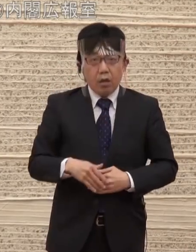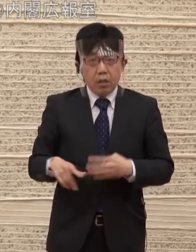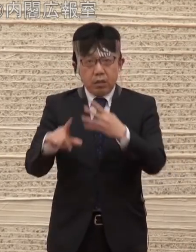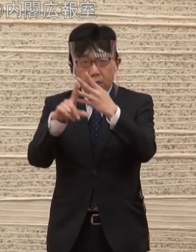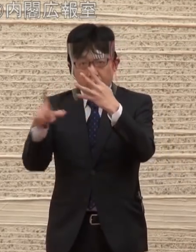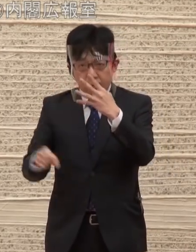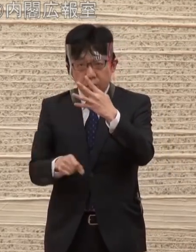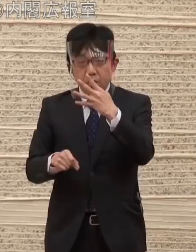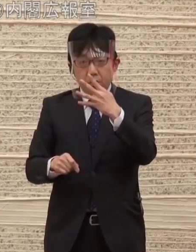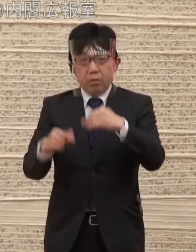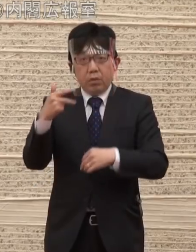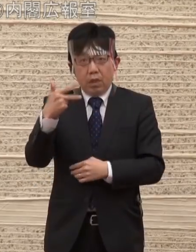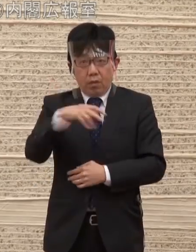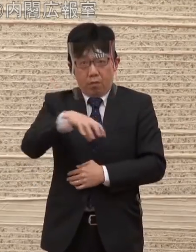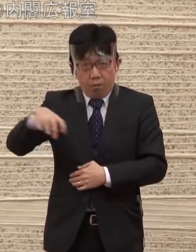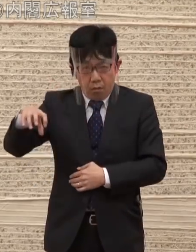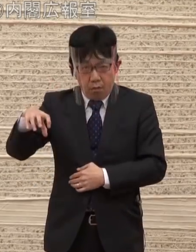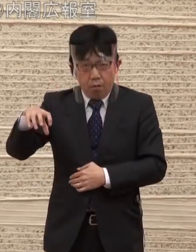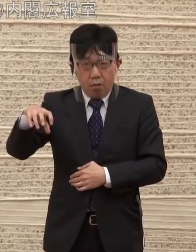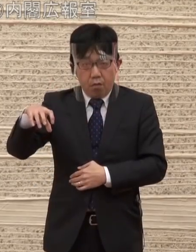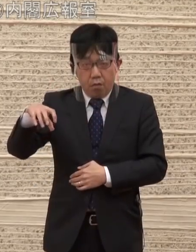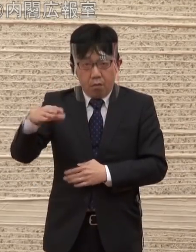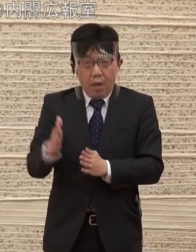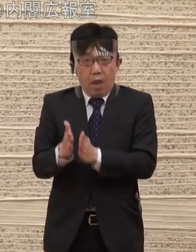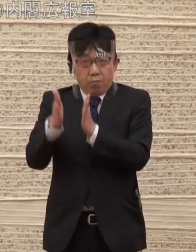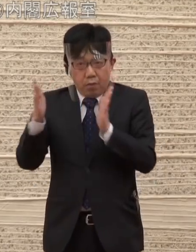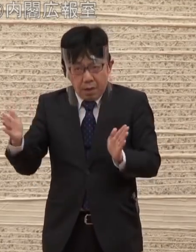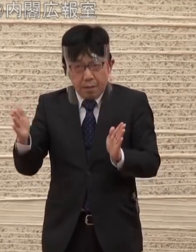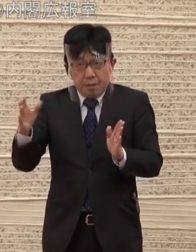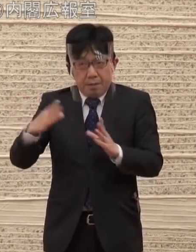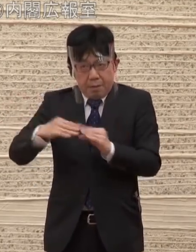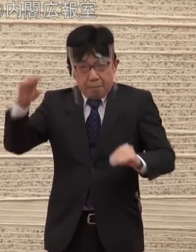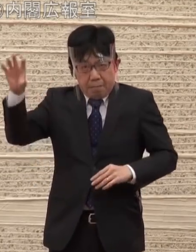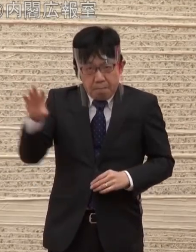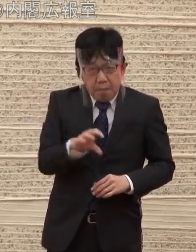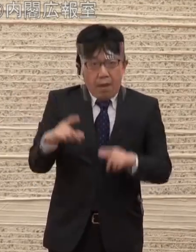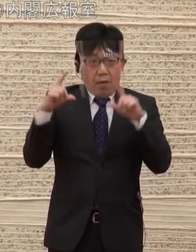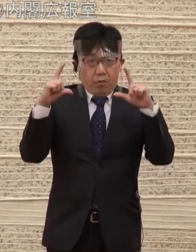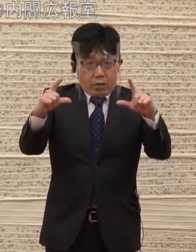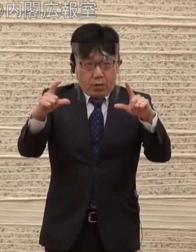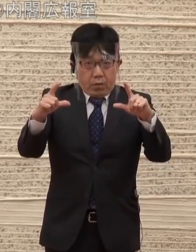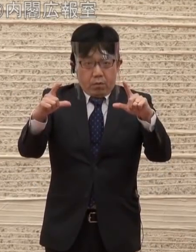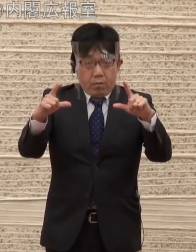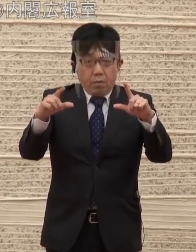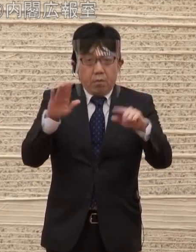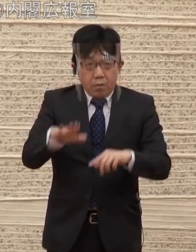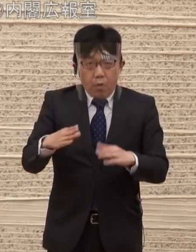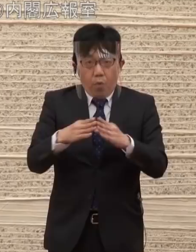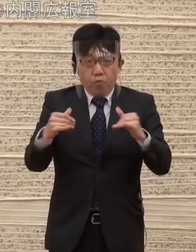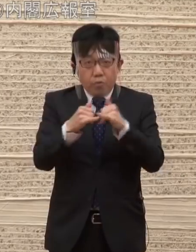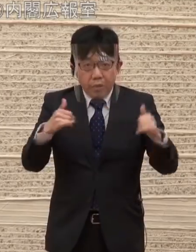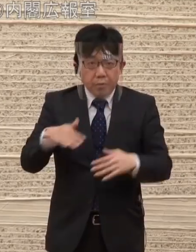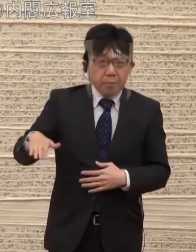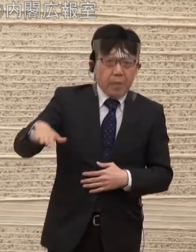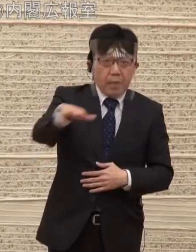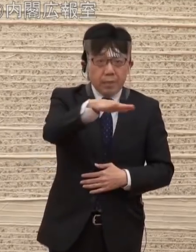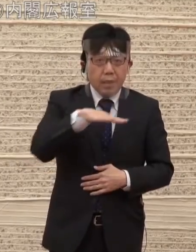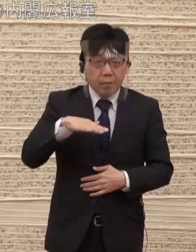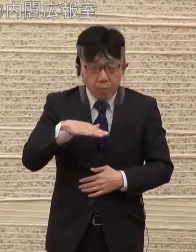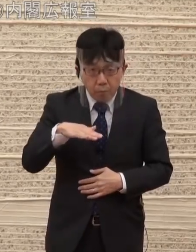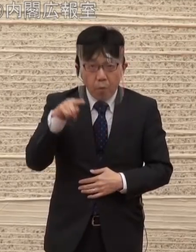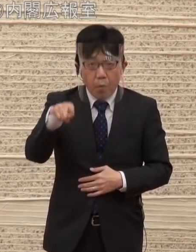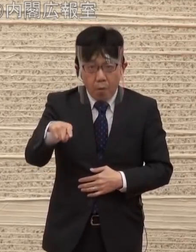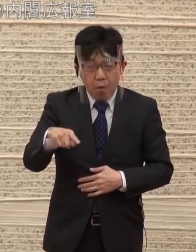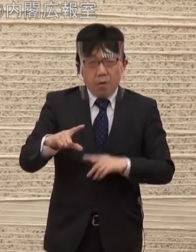全国拡大や期間延長などを経体国民は長い自粛性生活を強いられましたご自身の頃な対策